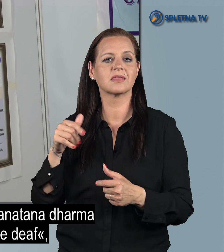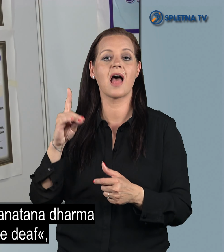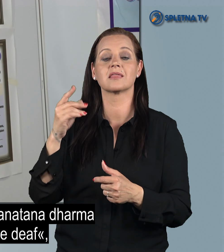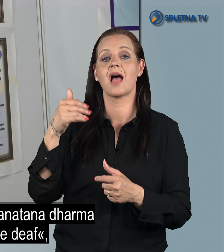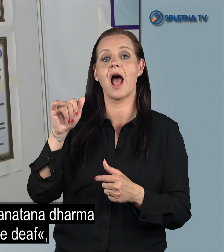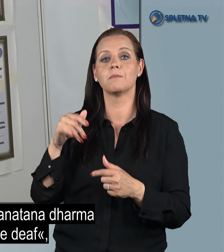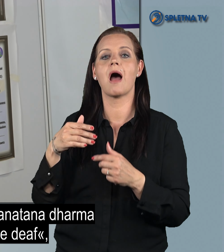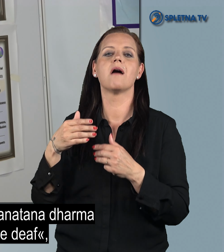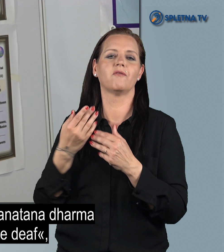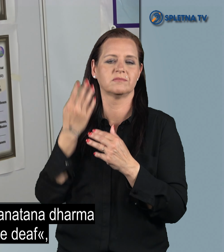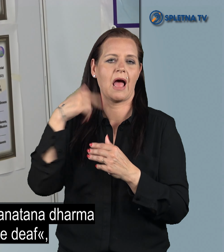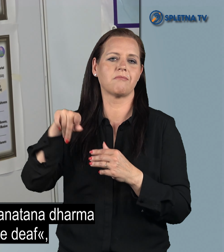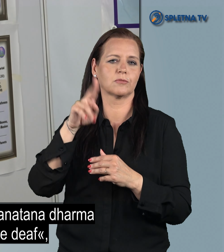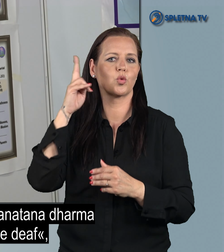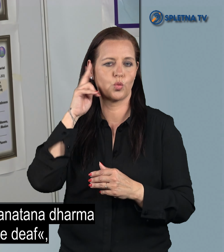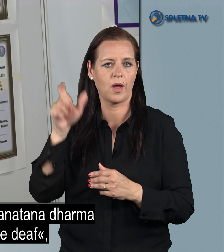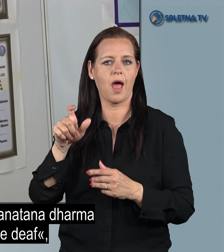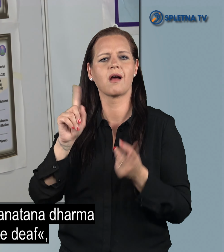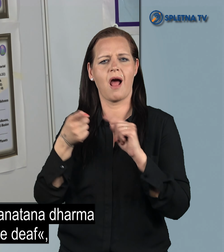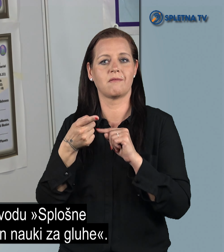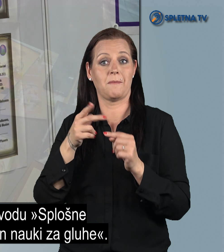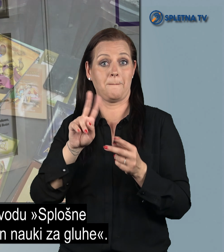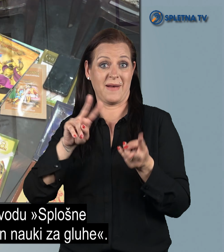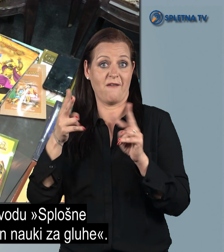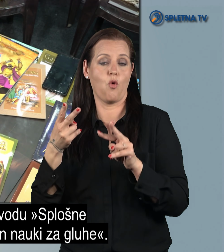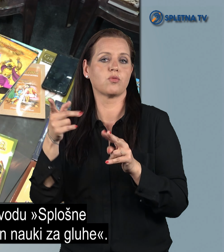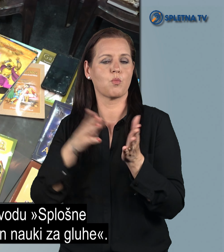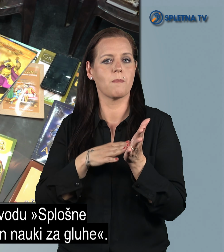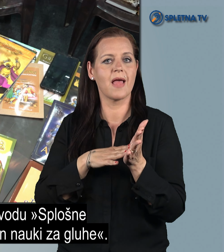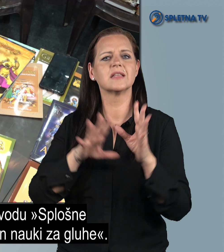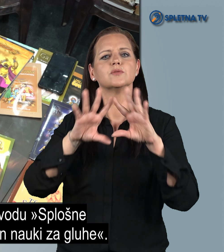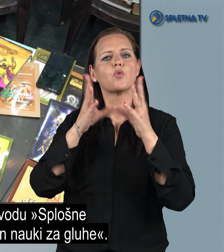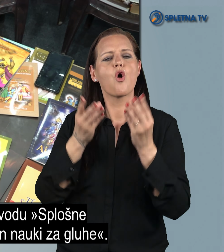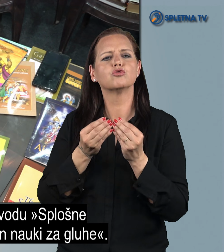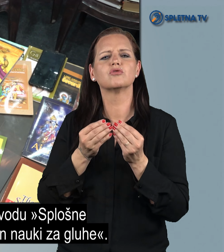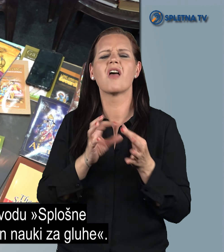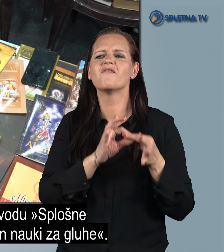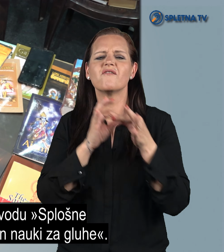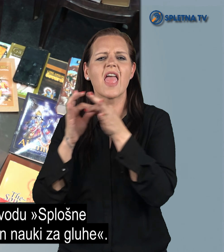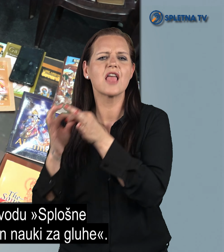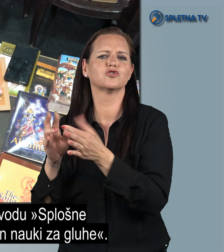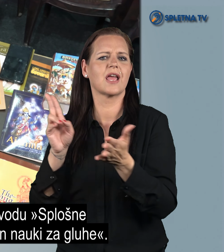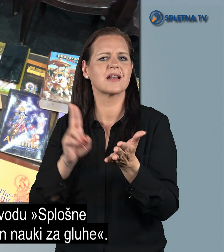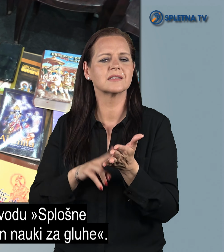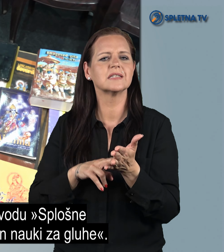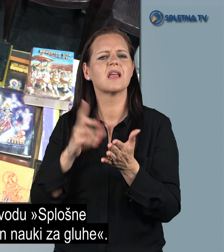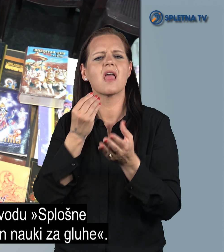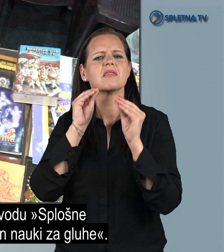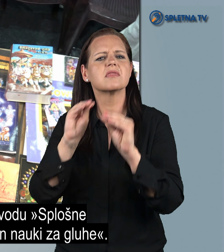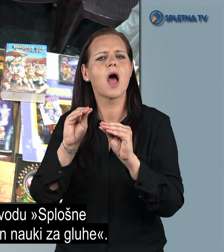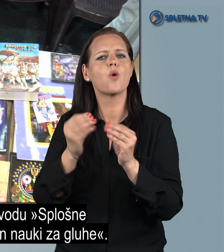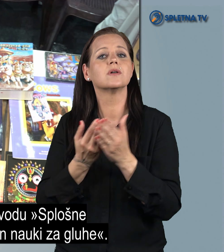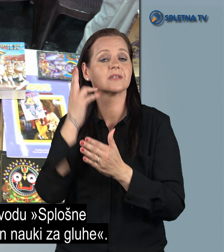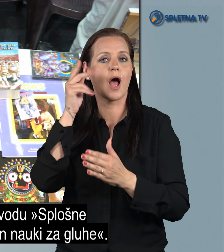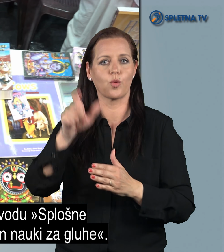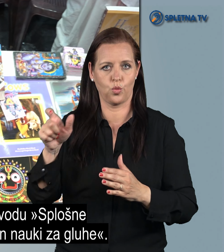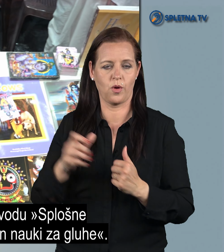Deaf, kar je v prevodu Splošne večne resnice in nauki za gluhe.